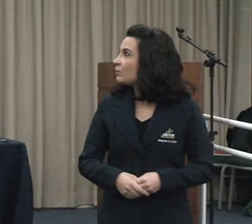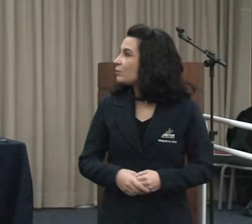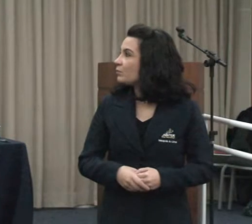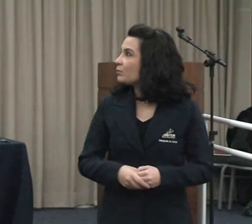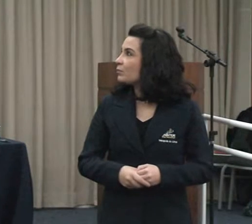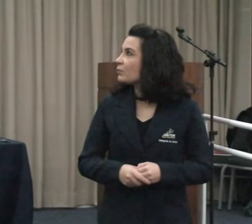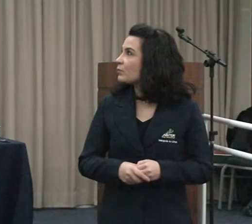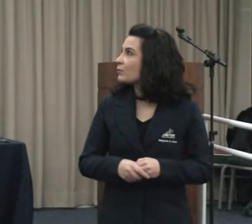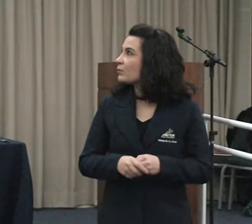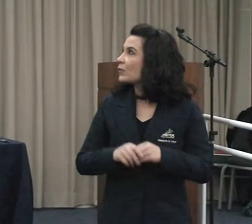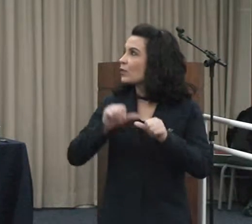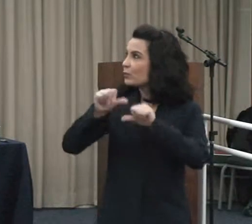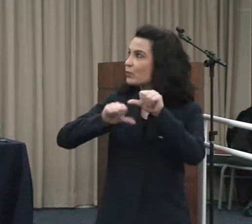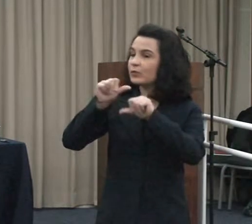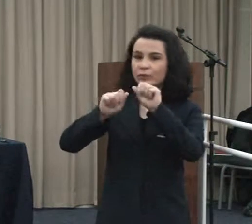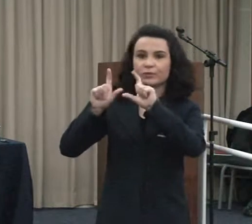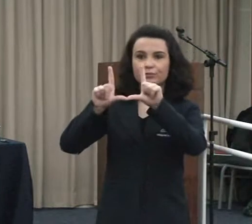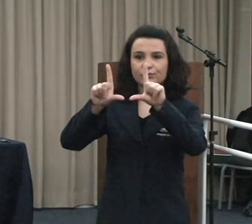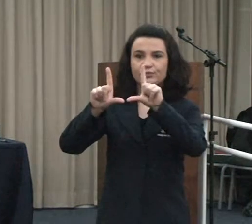passar. Pode